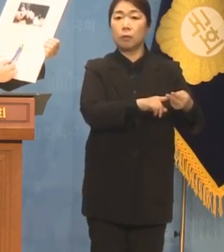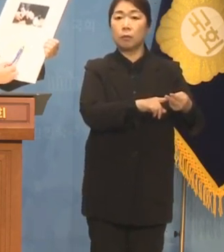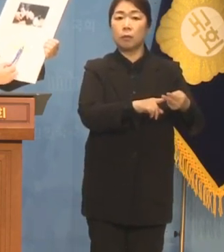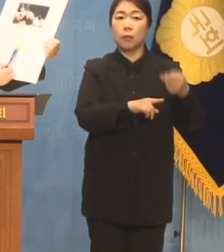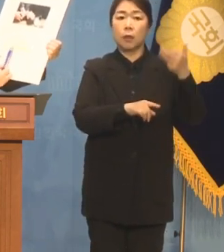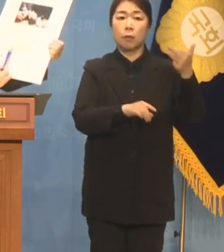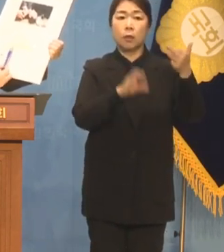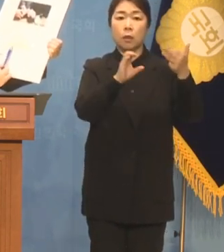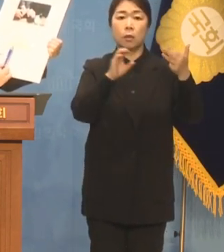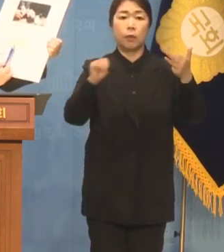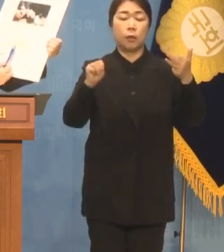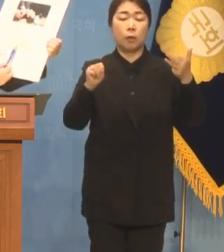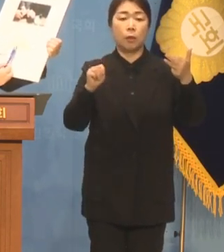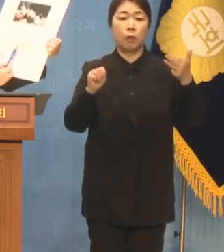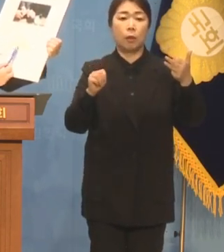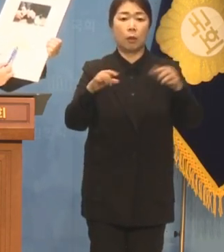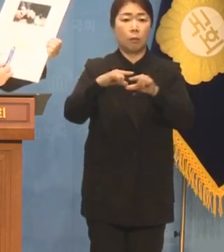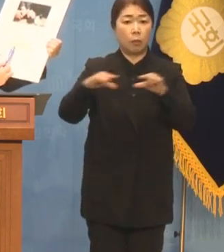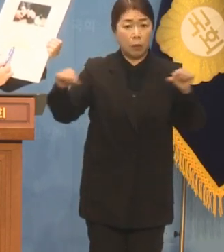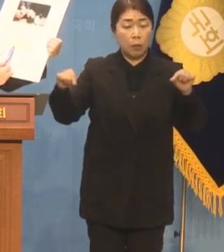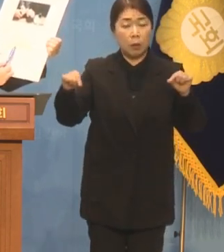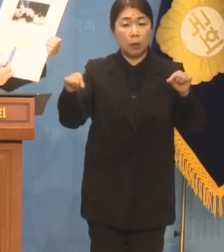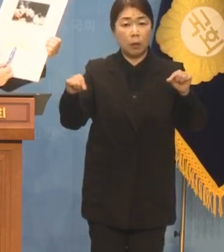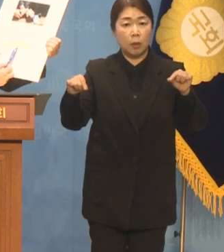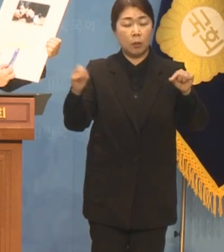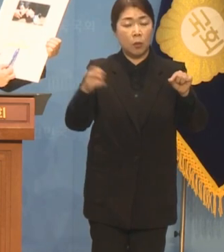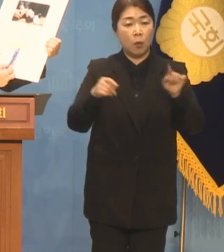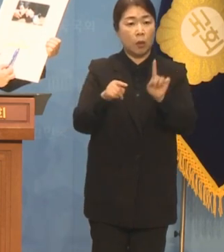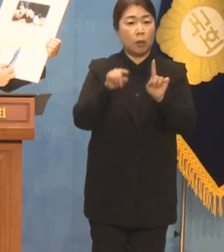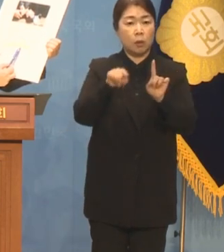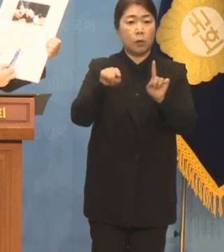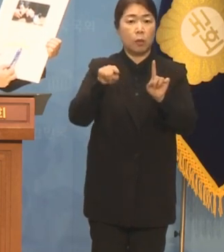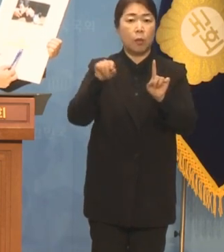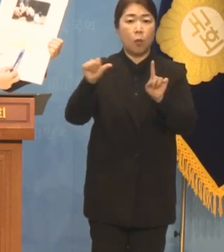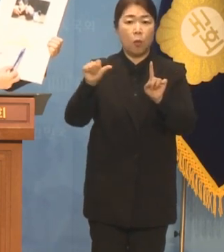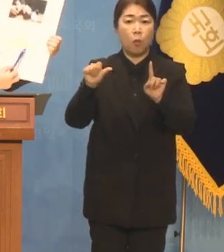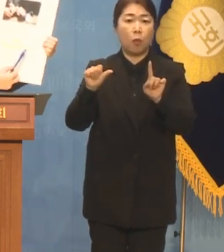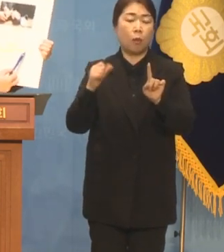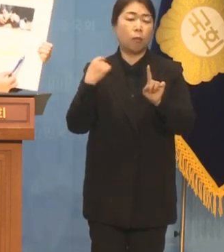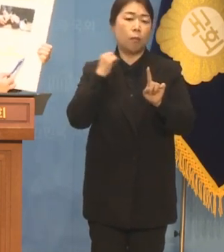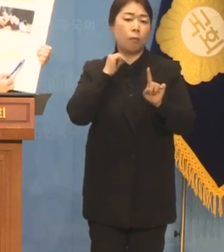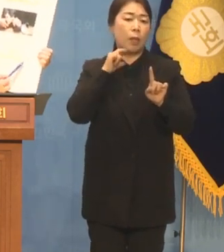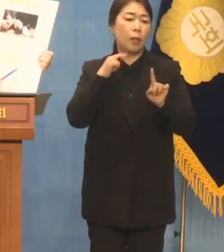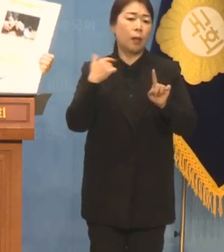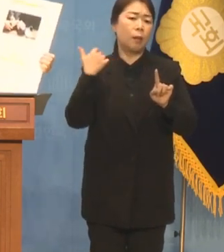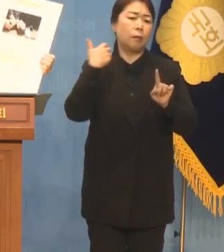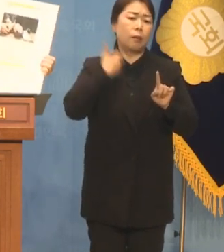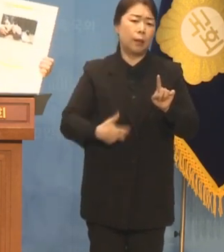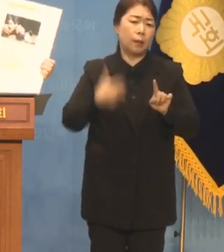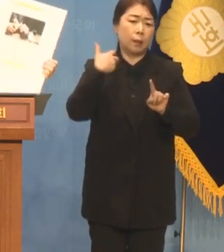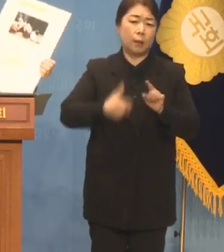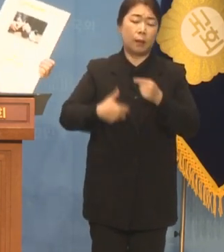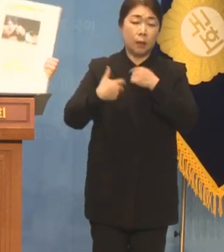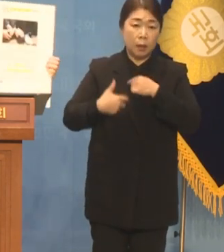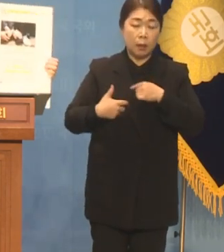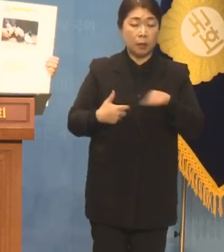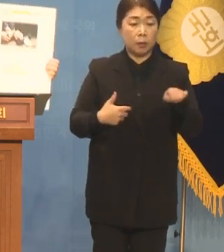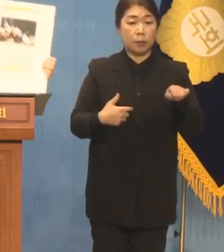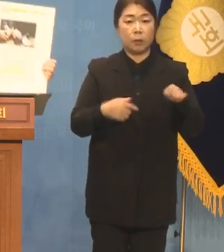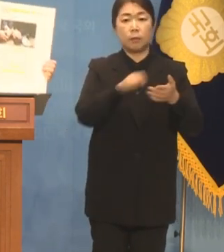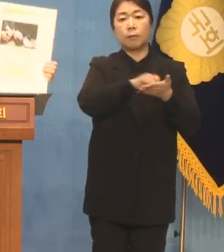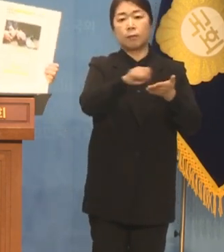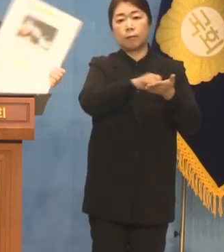18cm 흉기 그리고 1.5cm 열상을 입고 출혈이 발생했다라고